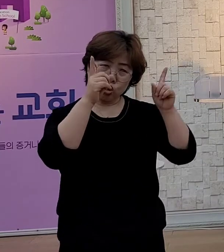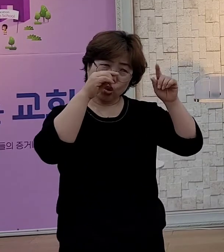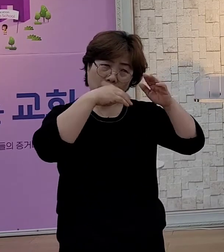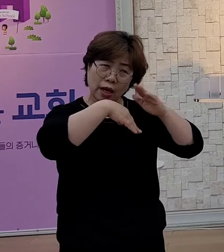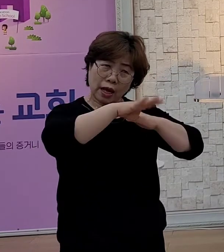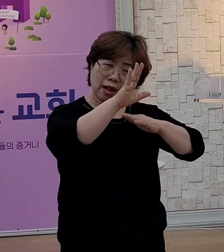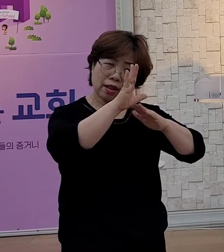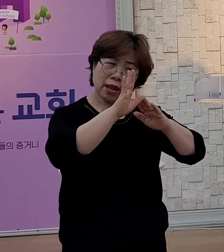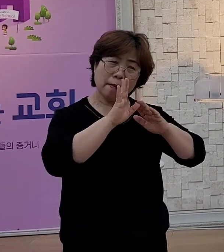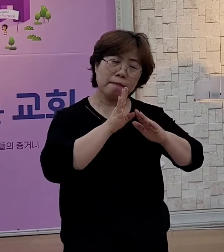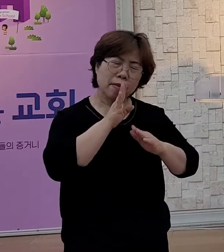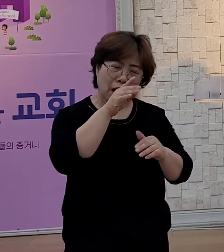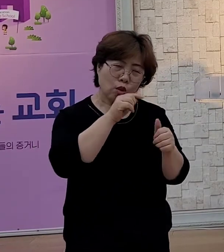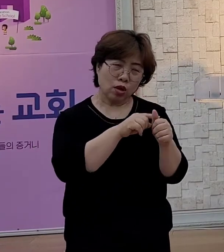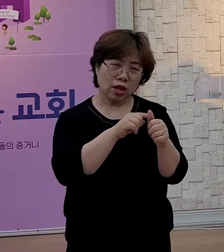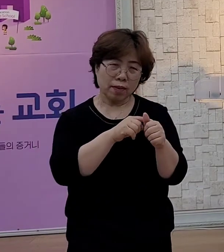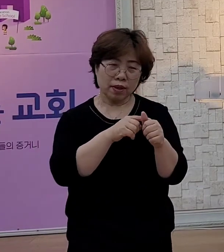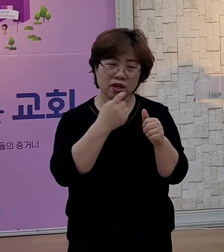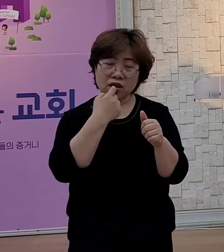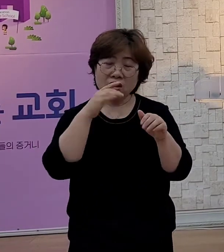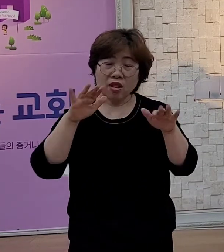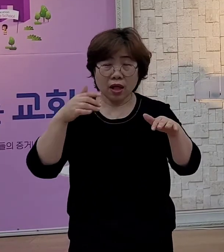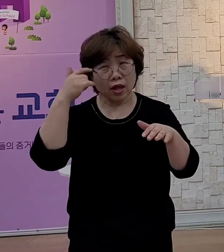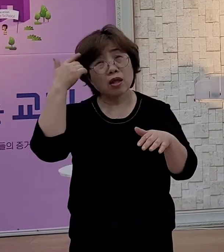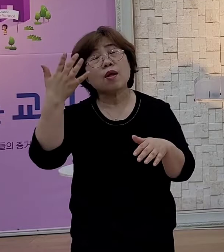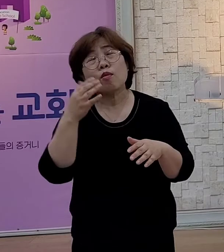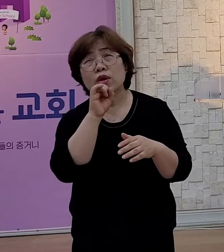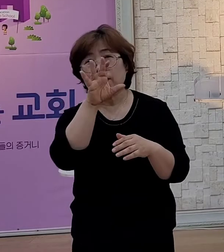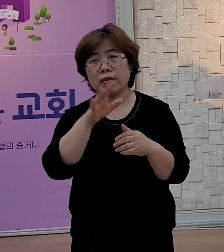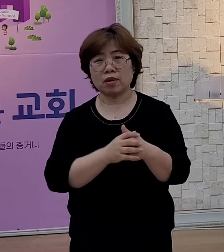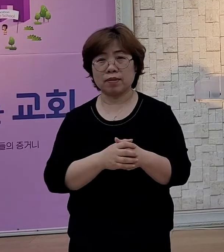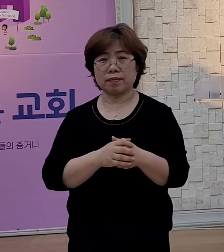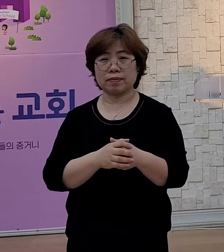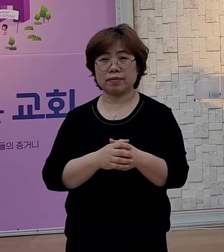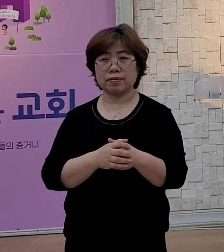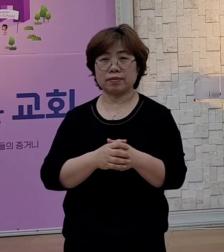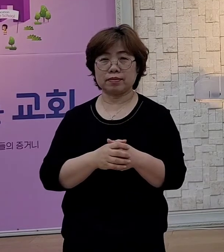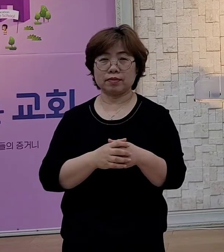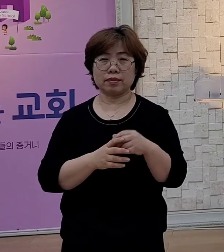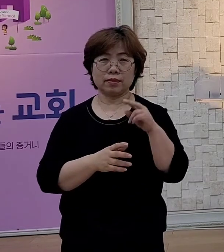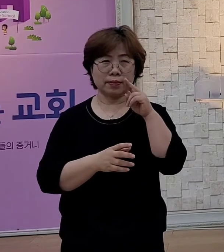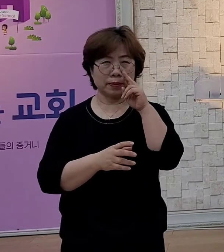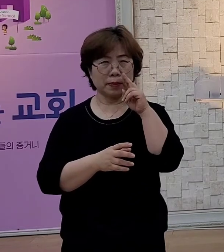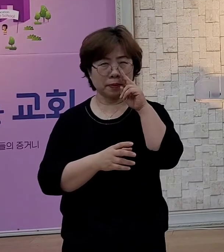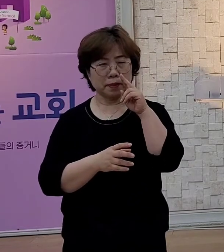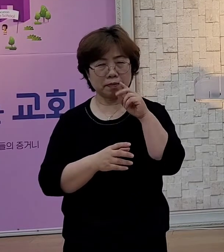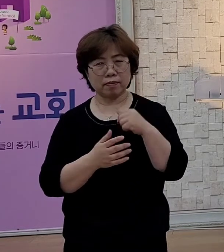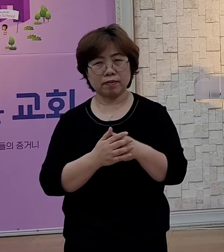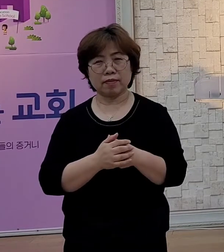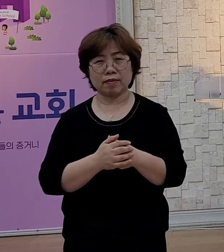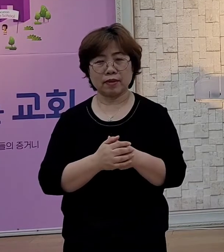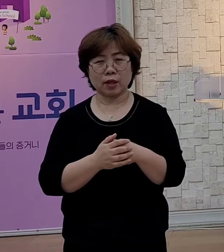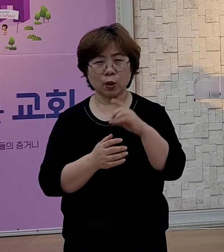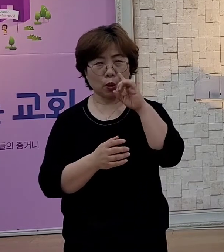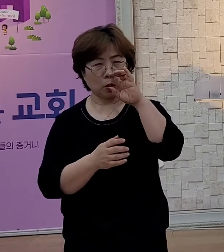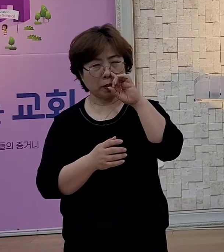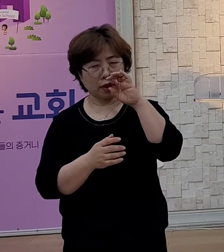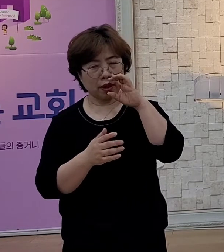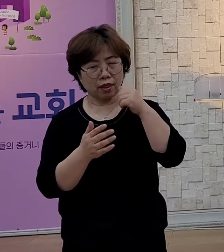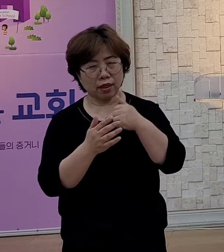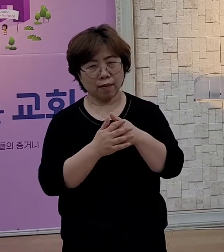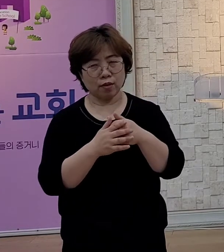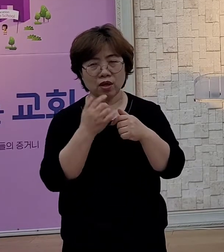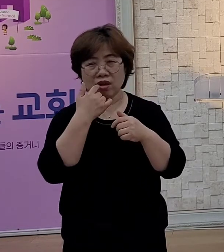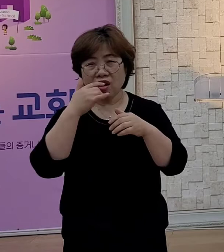지옥에 가자마자 이 웨슬레가 그 천사에게 자꾸 호기심이 발동하는 거예요. 그래서 물었어요.